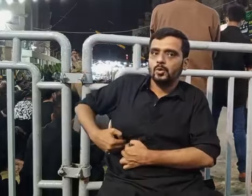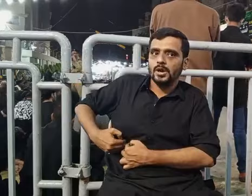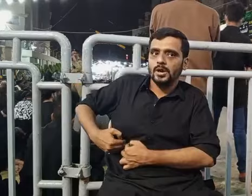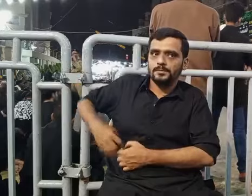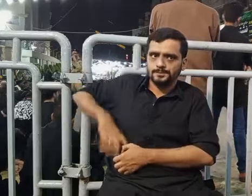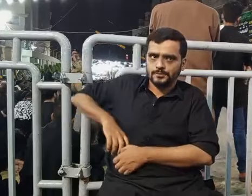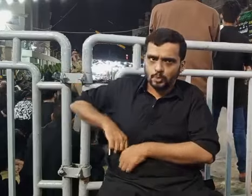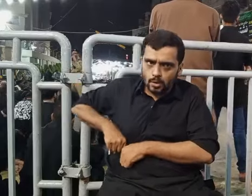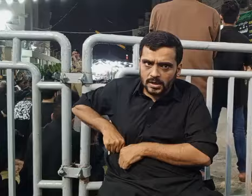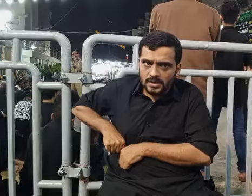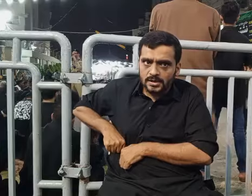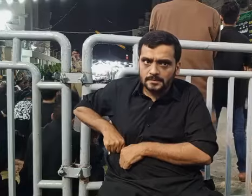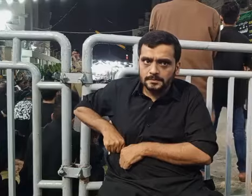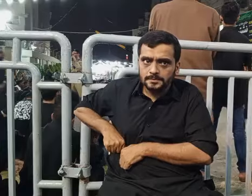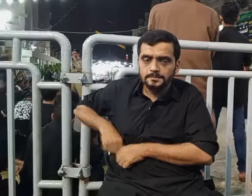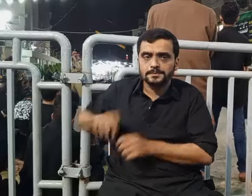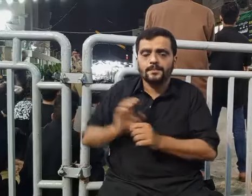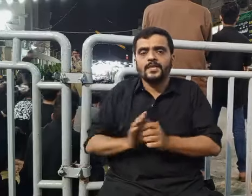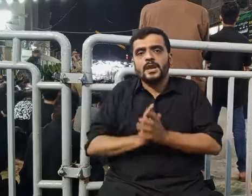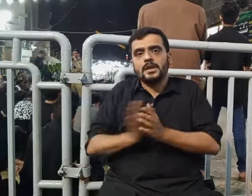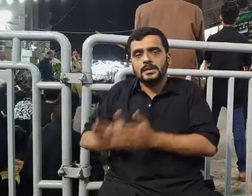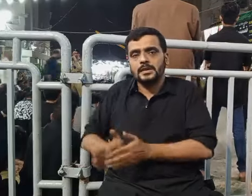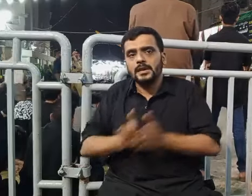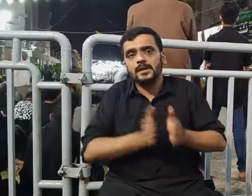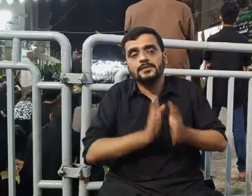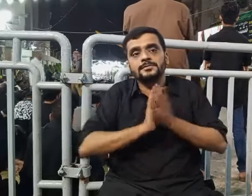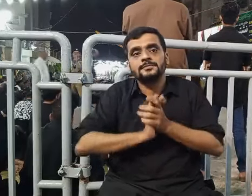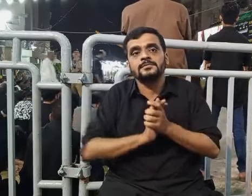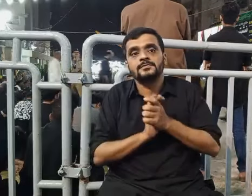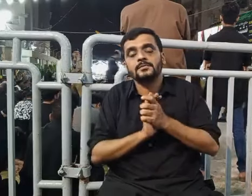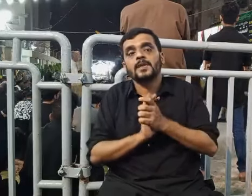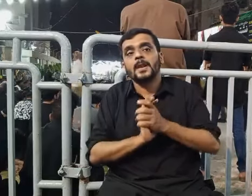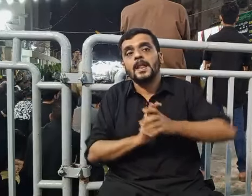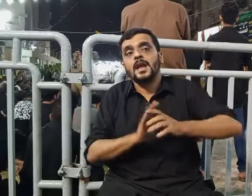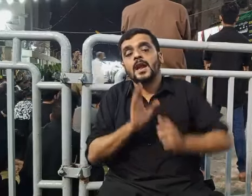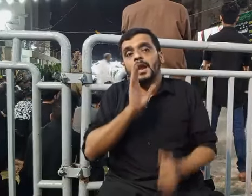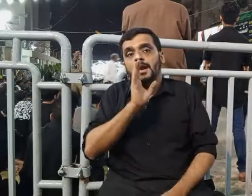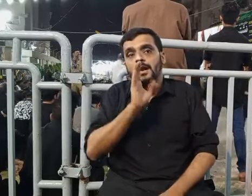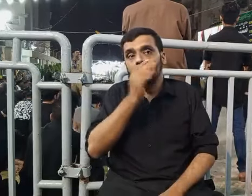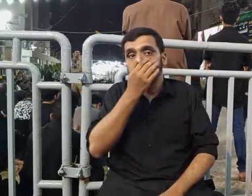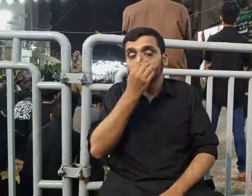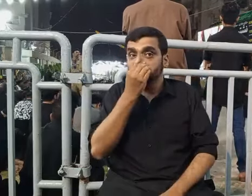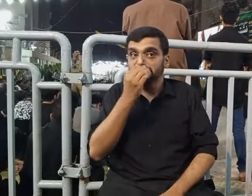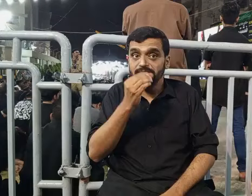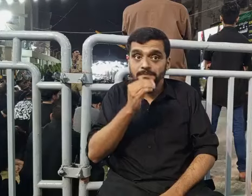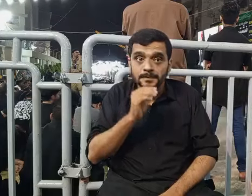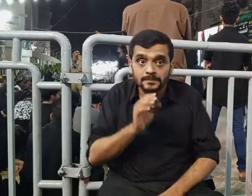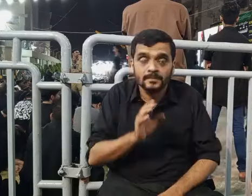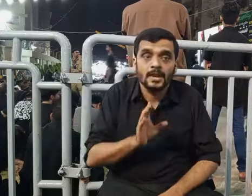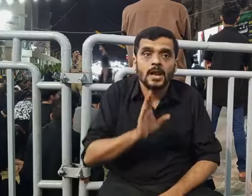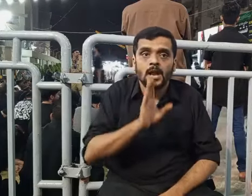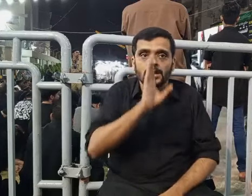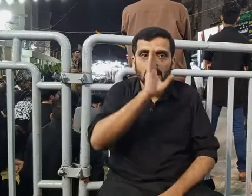علیہ السلام کا مصائب کا جملہ پڑھو، امام حسین کی گفتگو کے لیے کہ مولا آپ کی مجالس اشرے میں میں آپ کے بڑے بھائی مولا حسن کا پرسہ